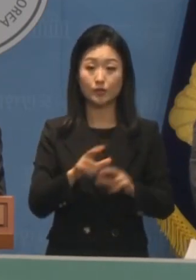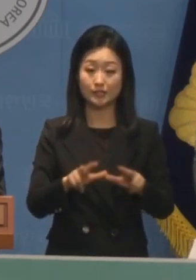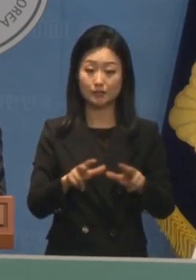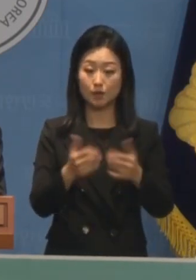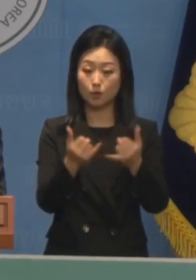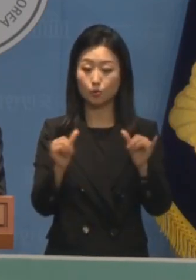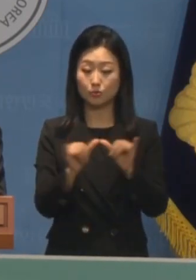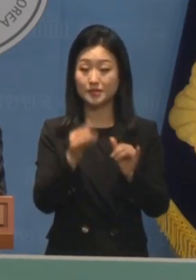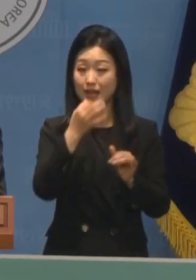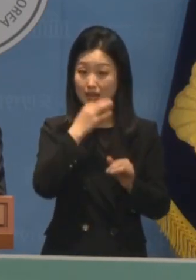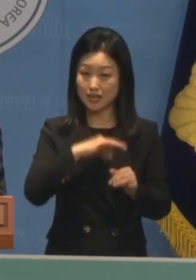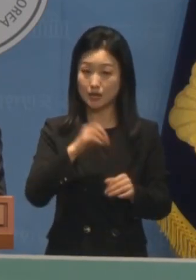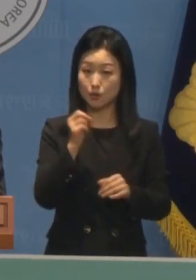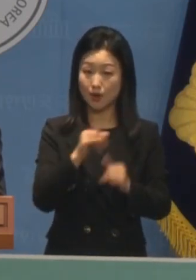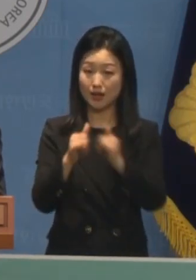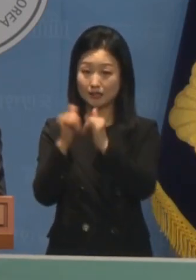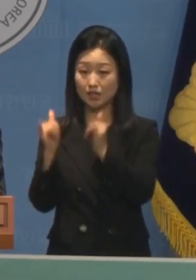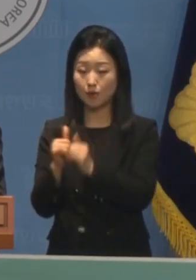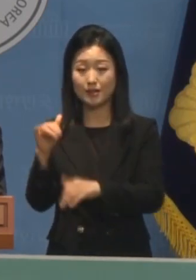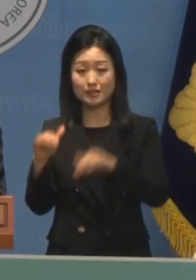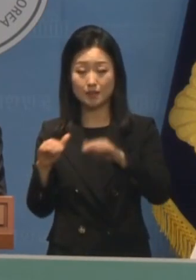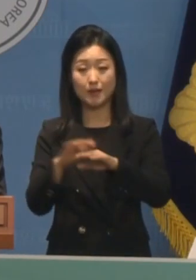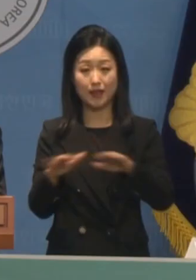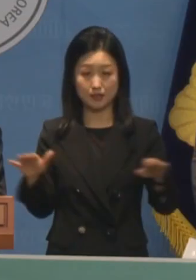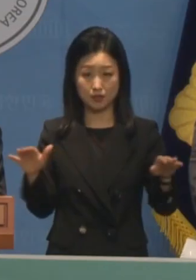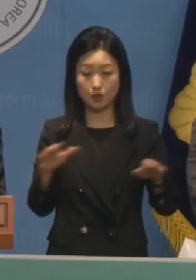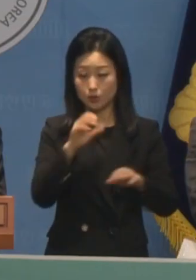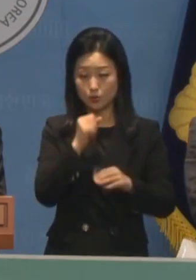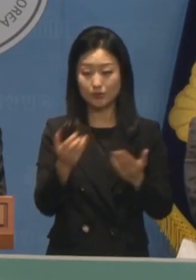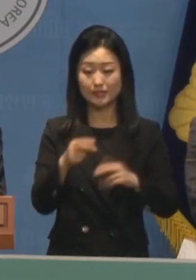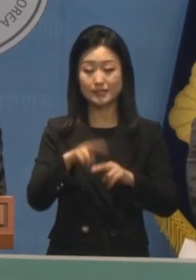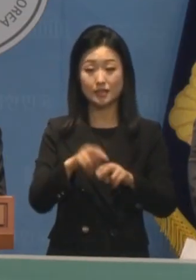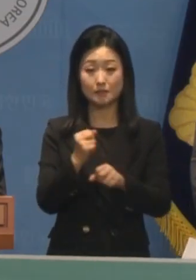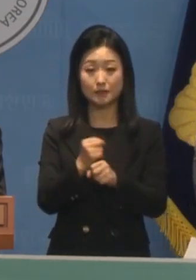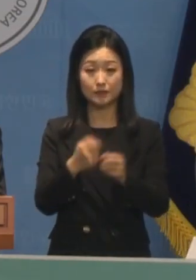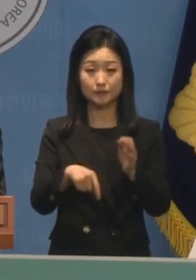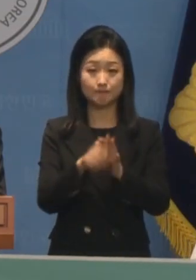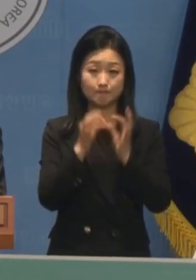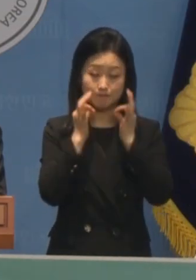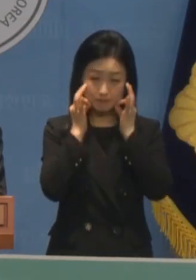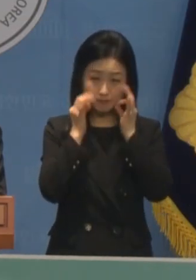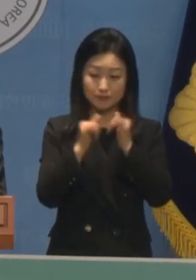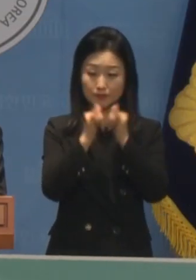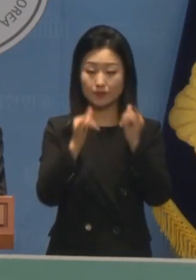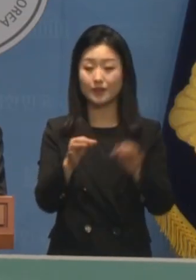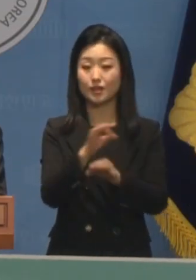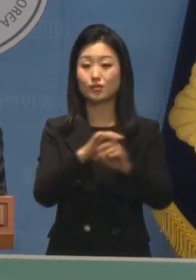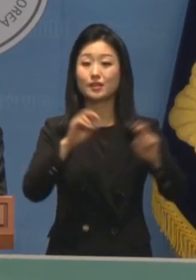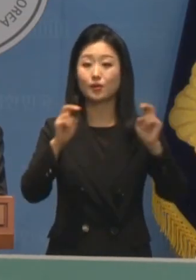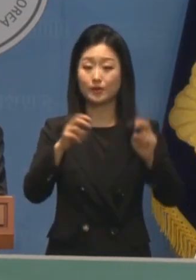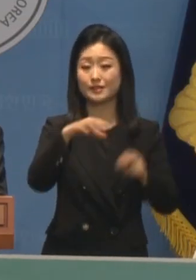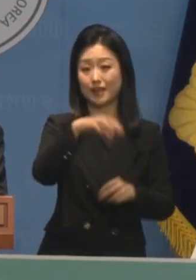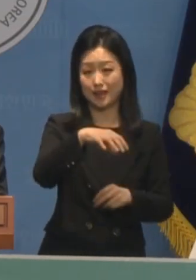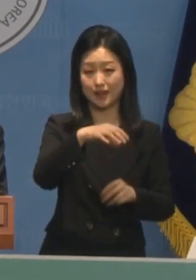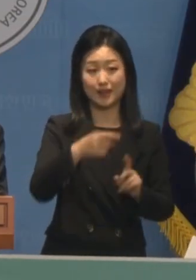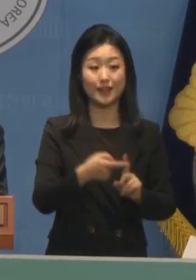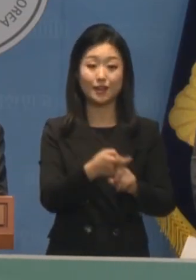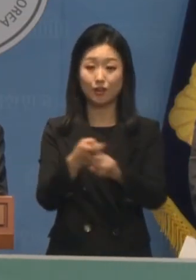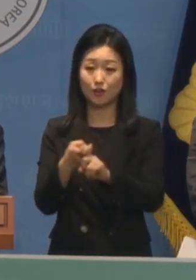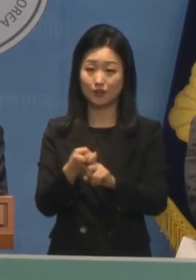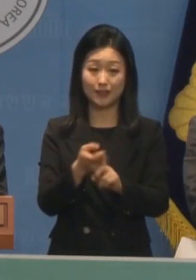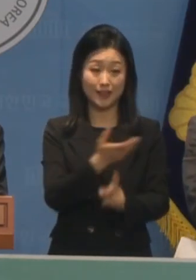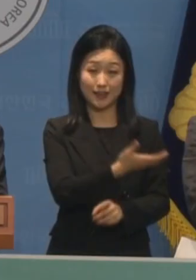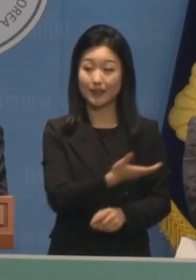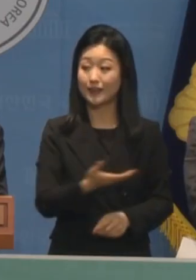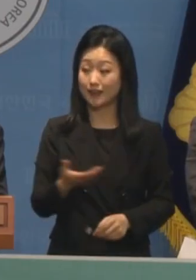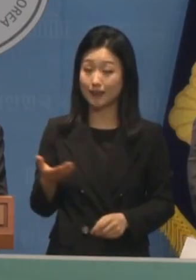공동체의 이익과 사회적 불평등에서 좋은 일자리 창출을 위해 노력하는 사회경제연대